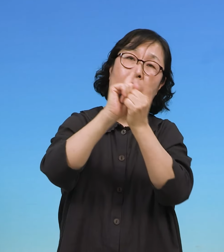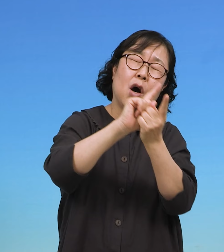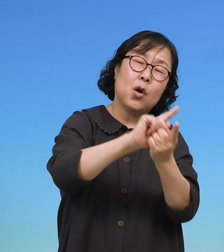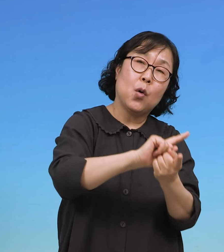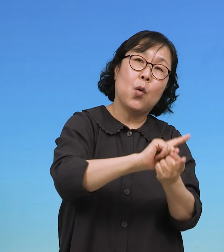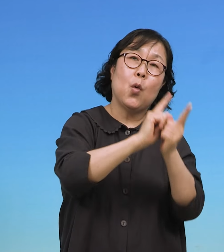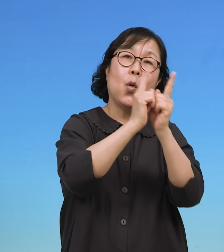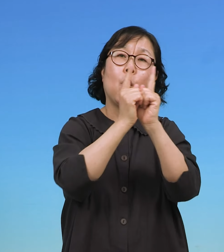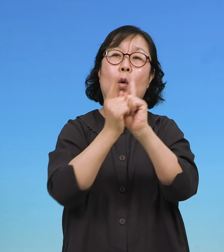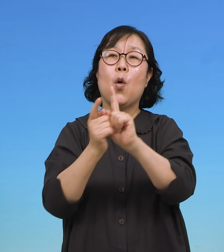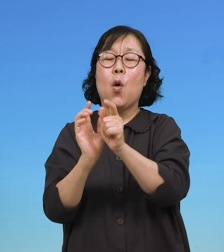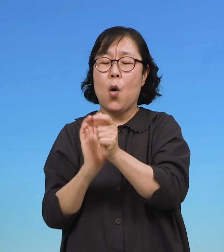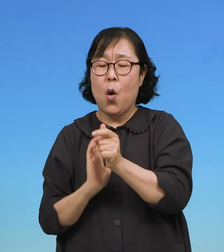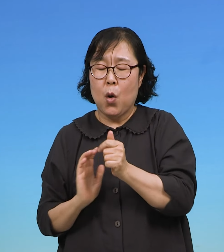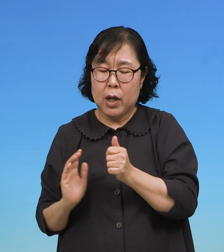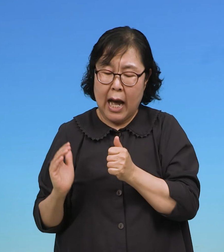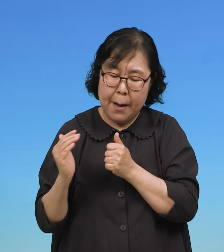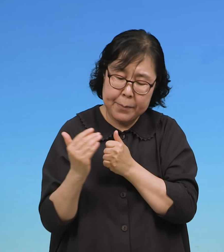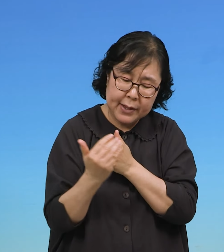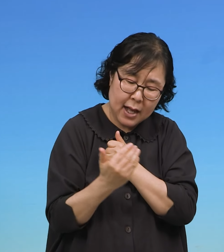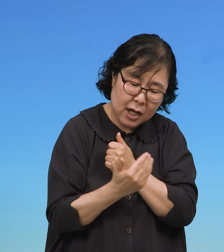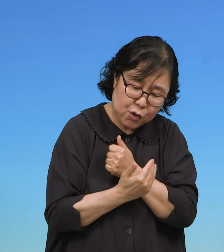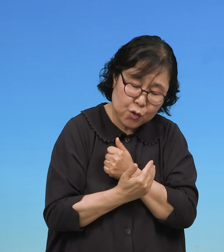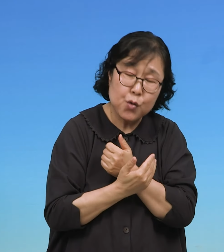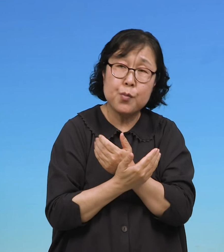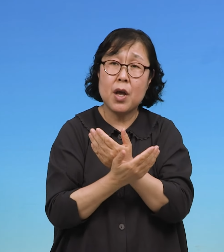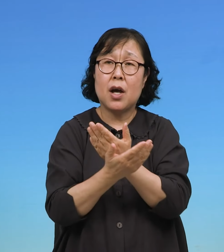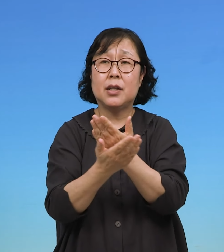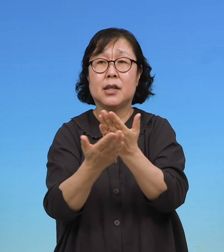서로 감싸주면서,